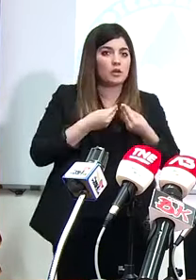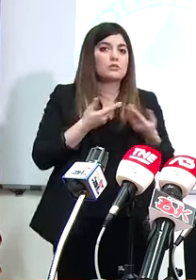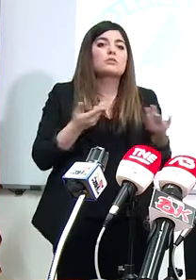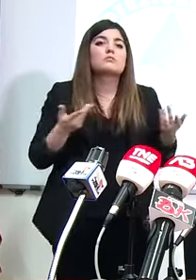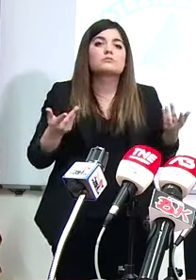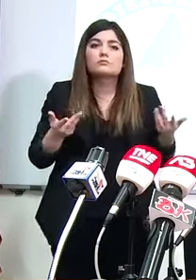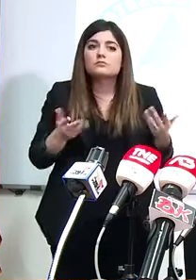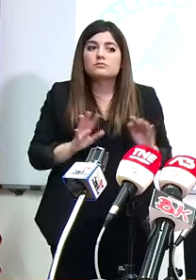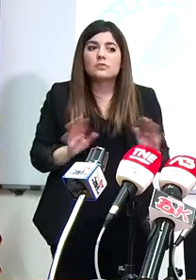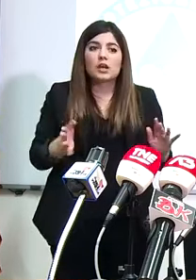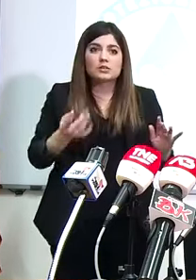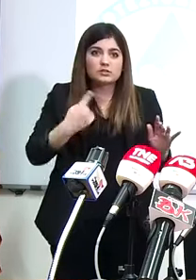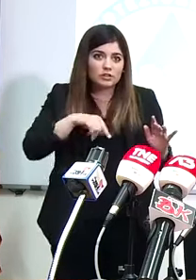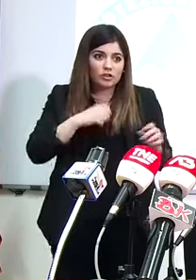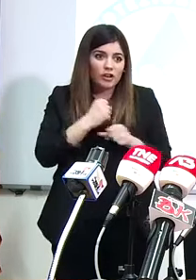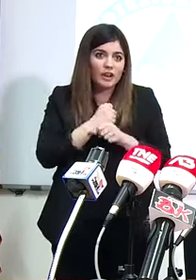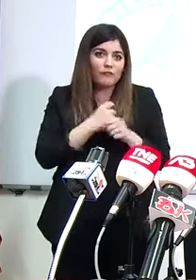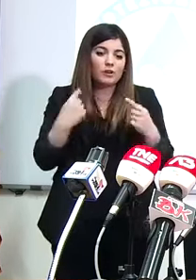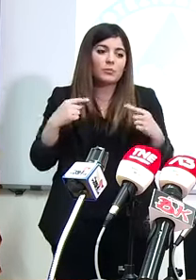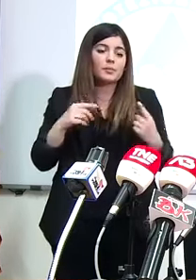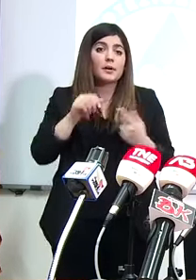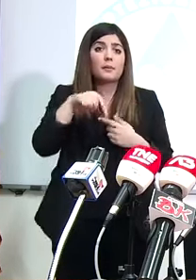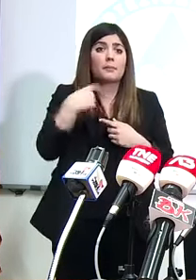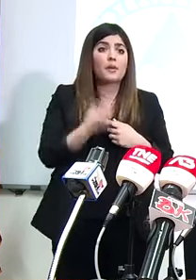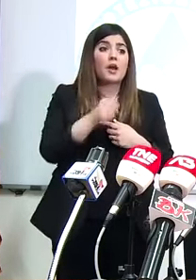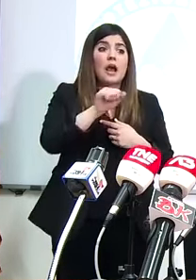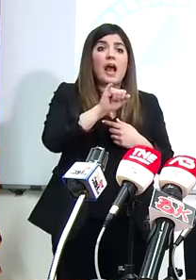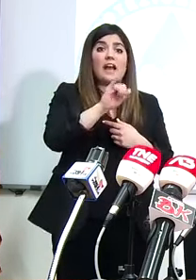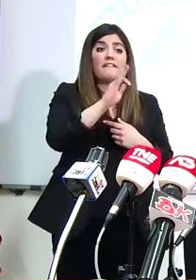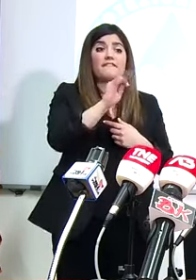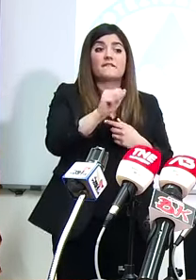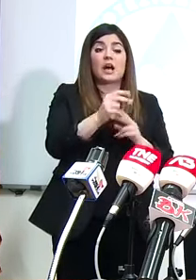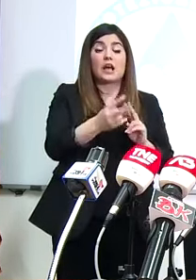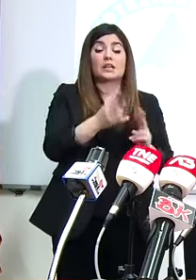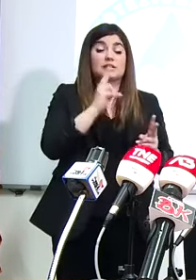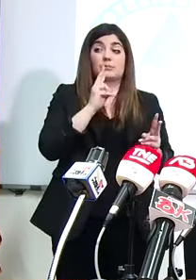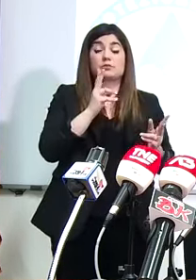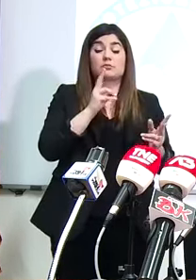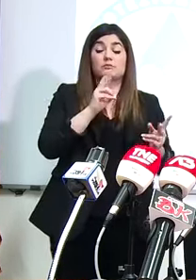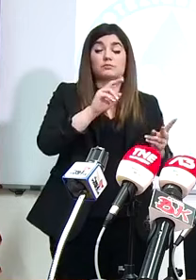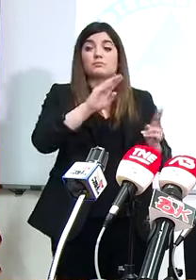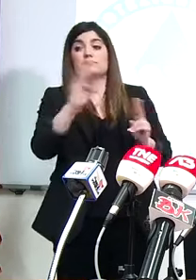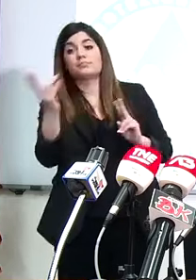su sto fronte ai falò buna a rimbalzo cia rimbalzati per cui fine